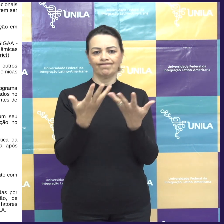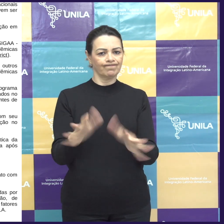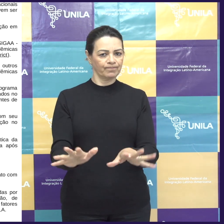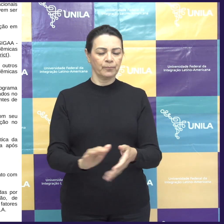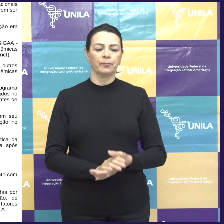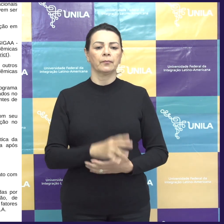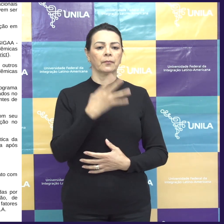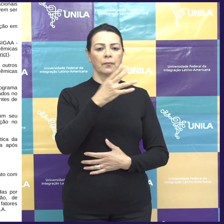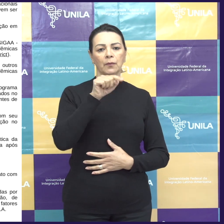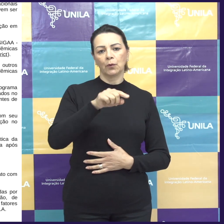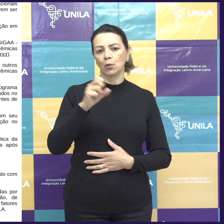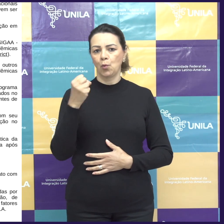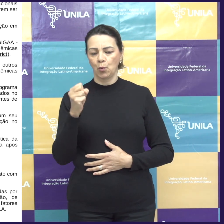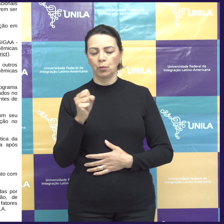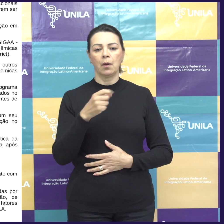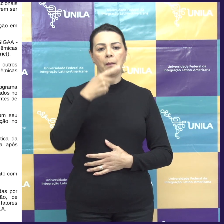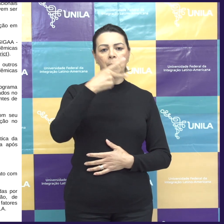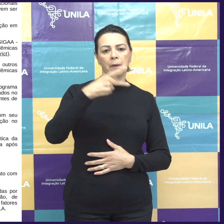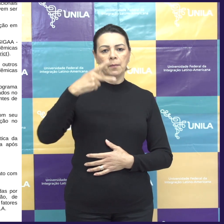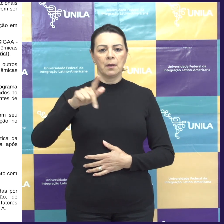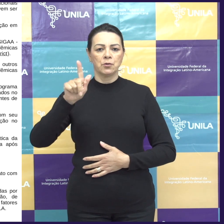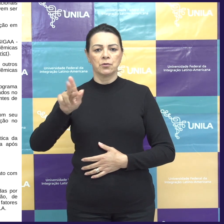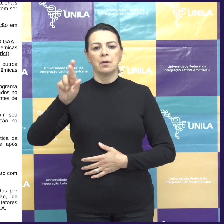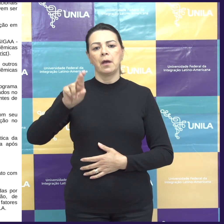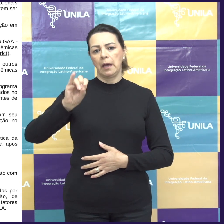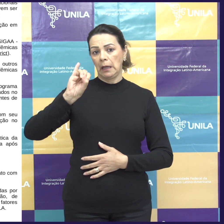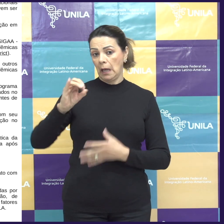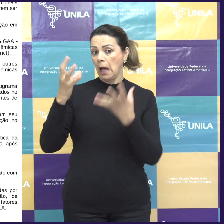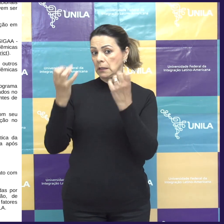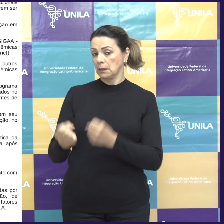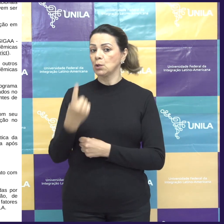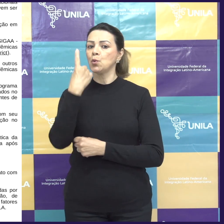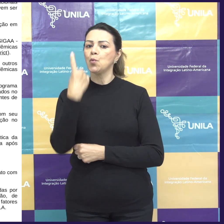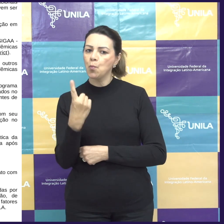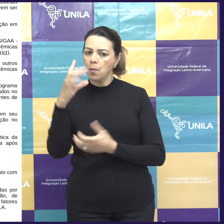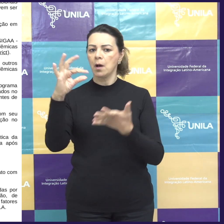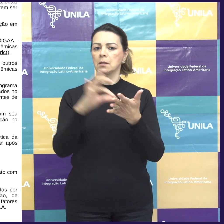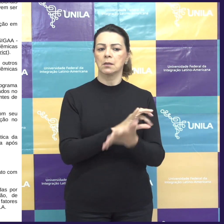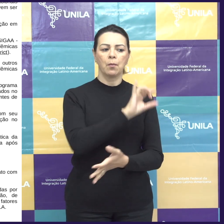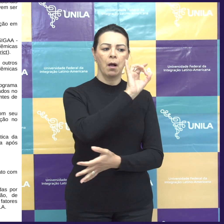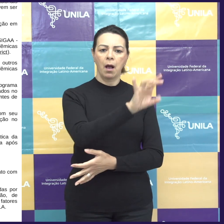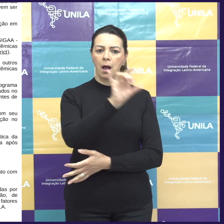4.8. O PPG-RI aceitará somente uma inscrição por candidato.